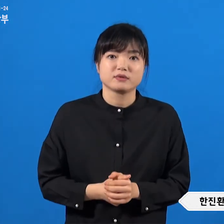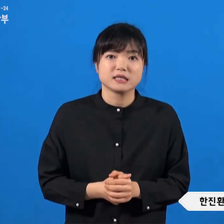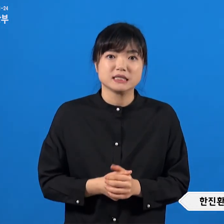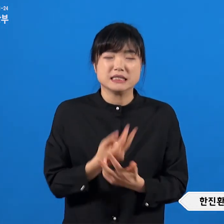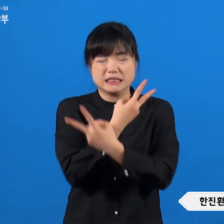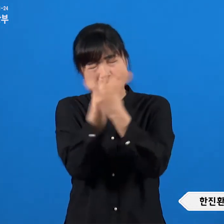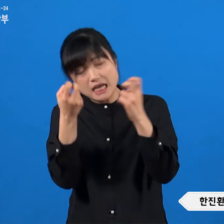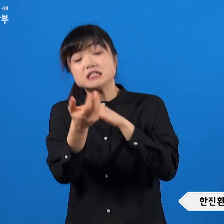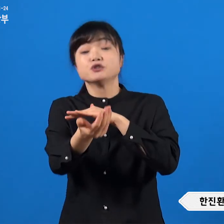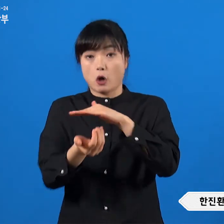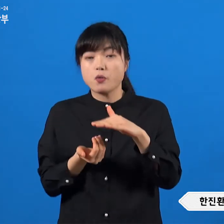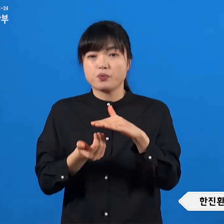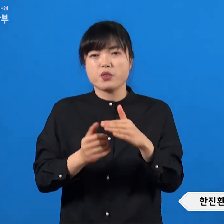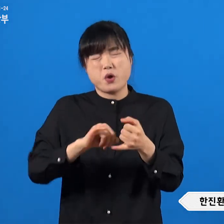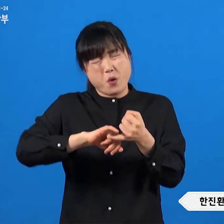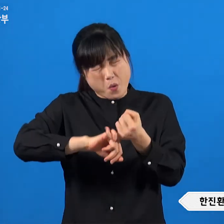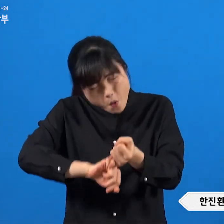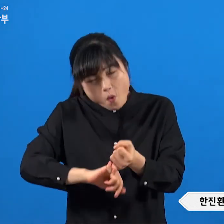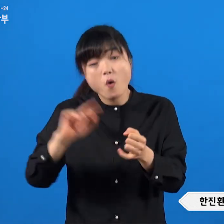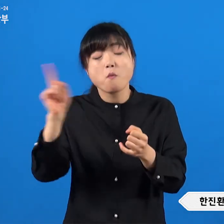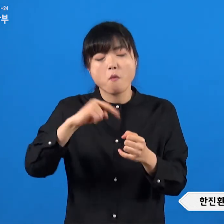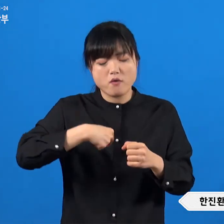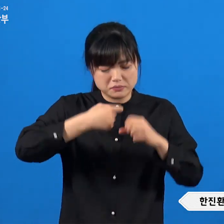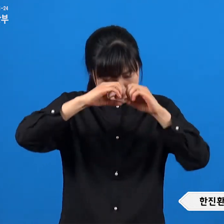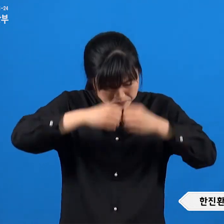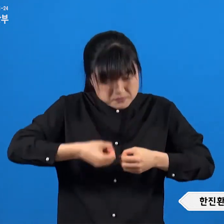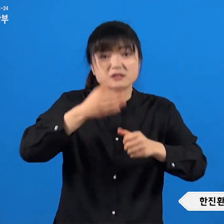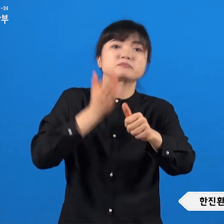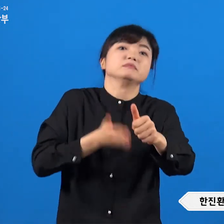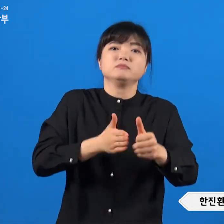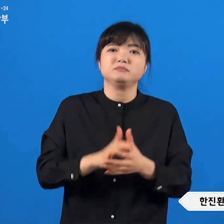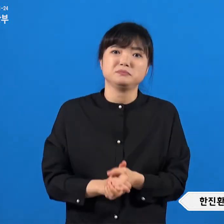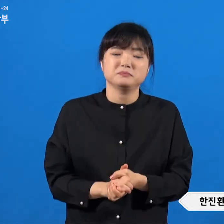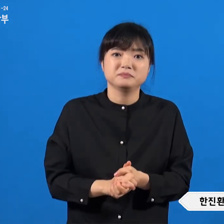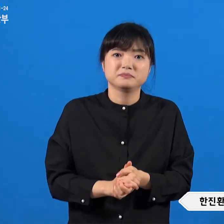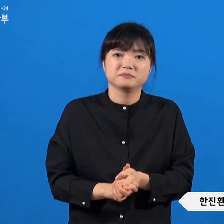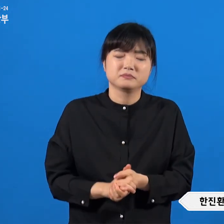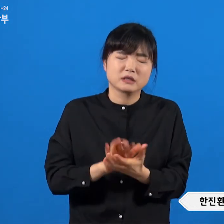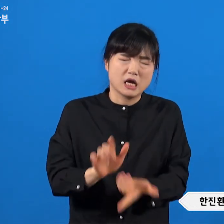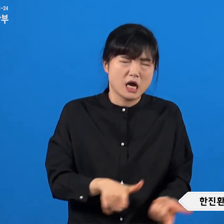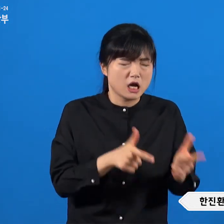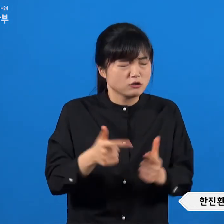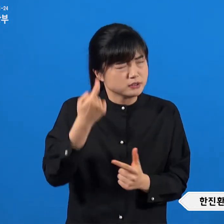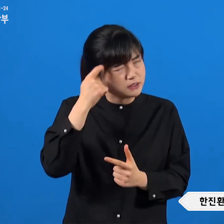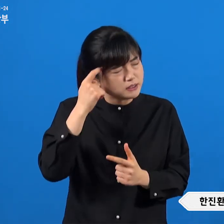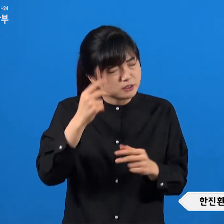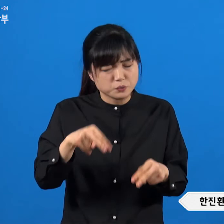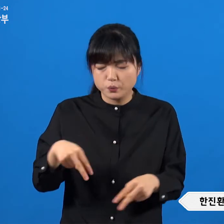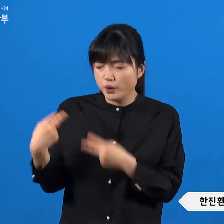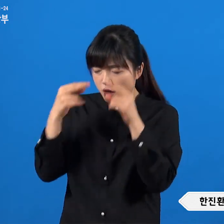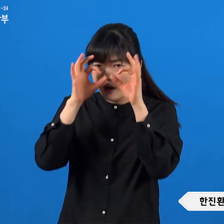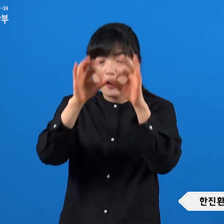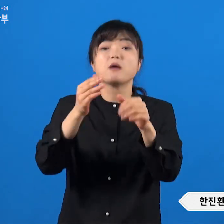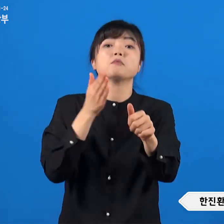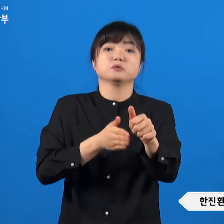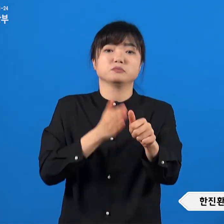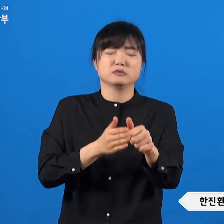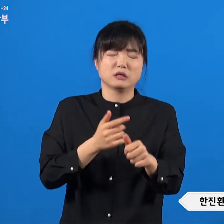들기 전에 꼭 자신을 한번 돌아보십시오. 아버지, 내가 아버지를 떠나서